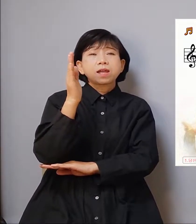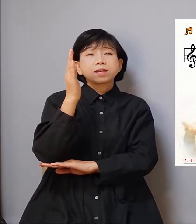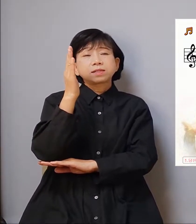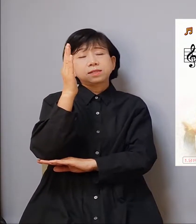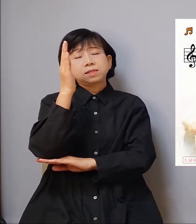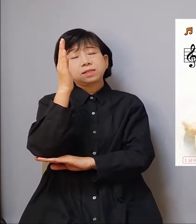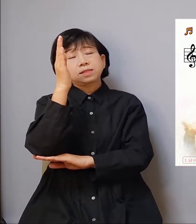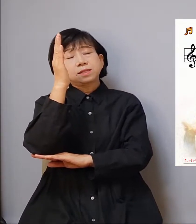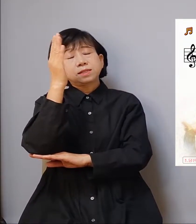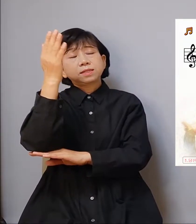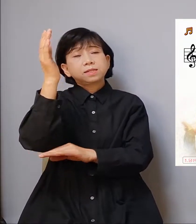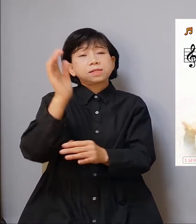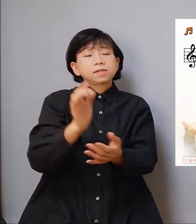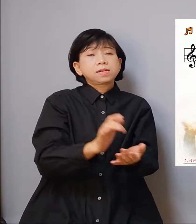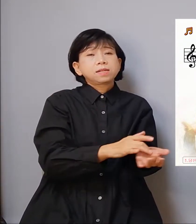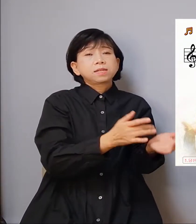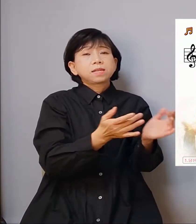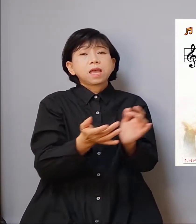영광을